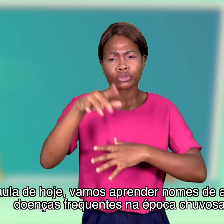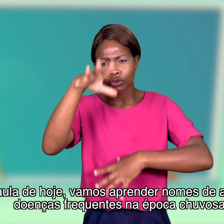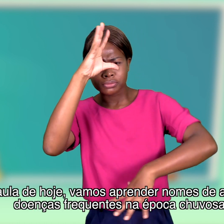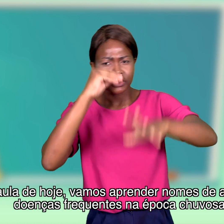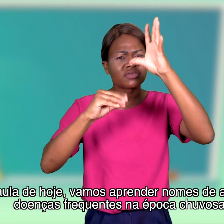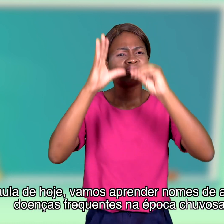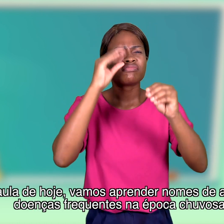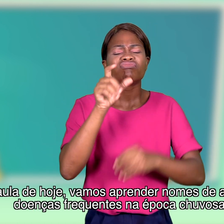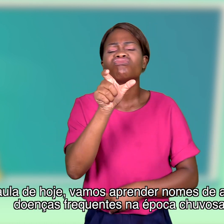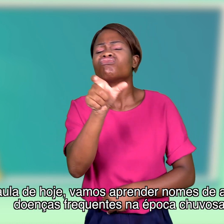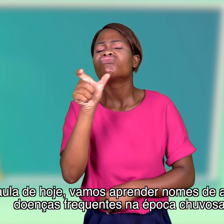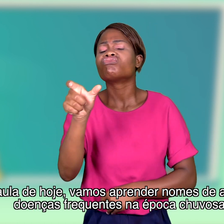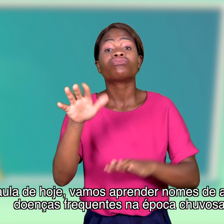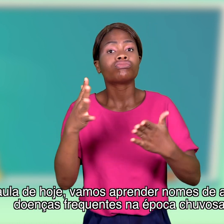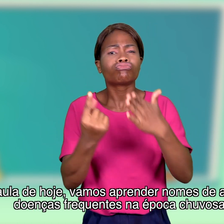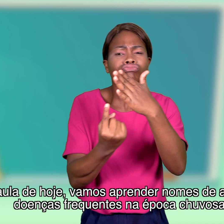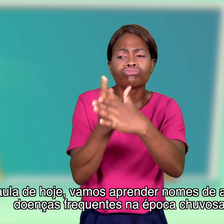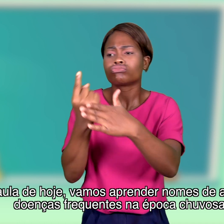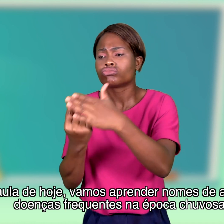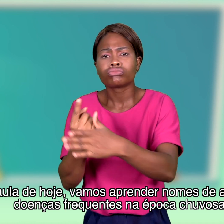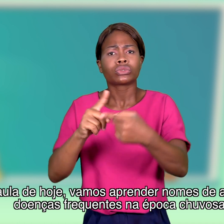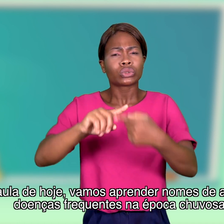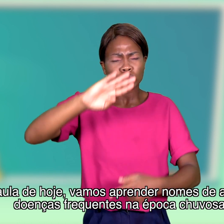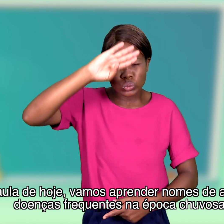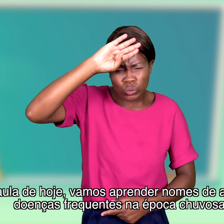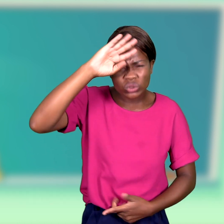aprender nomes de algumas doenças frequentes na época chuvosa.